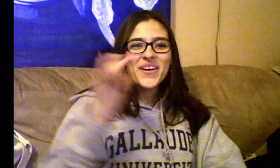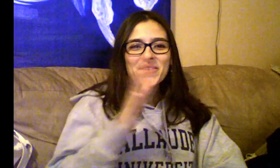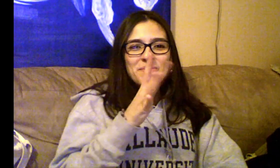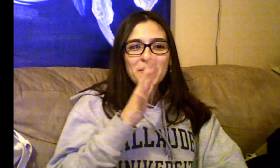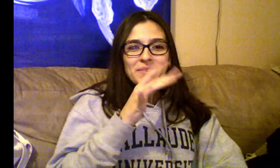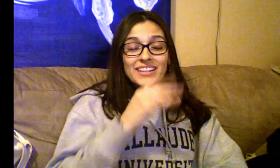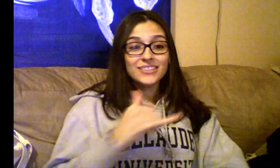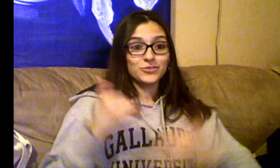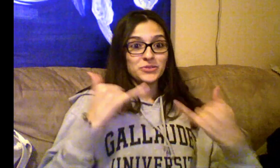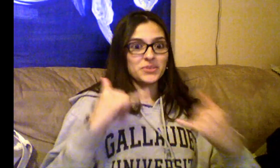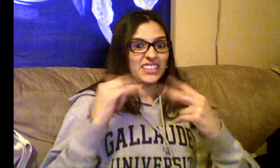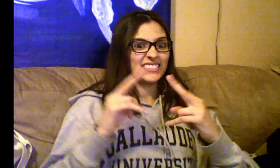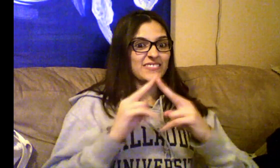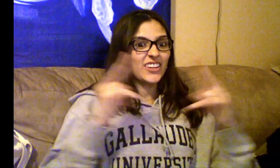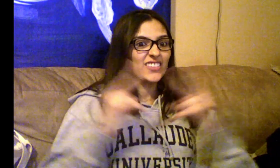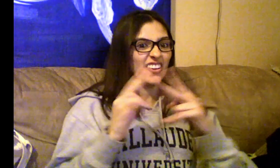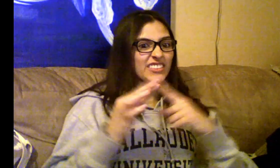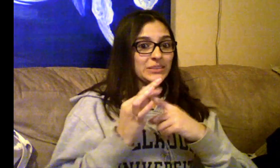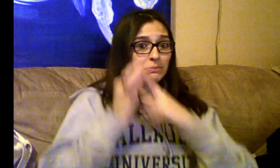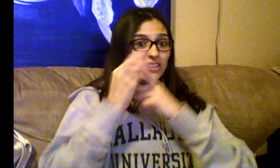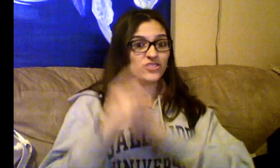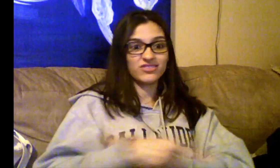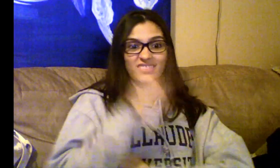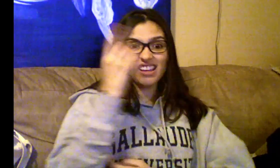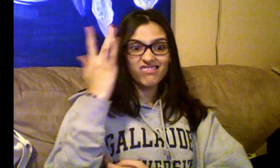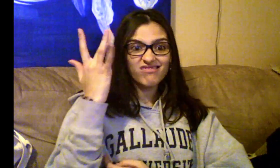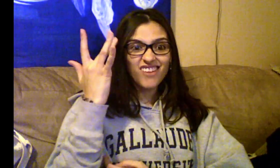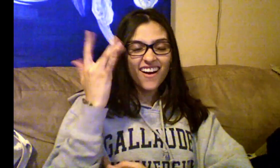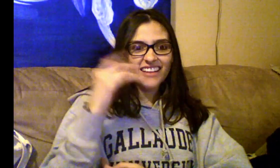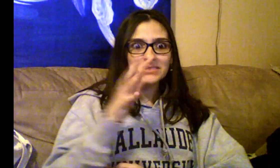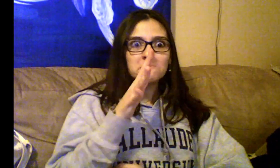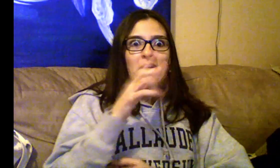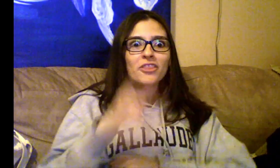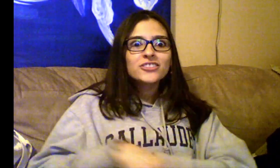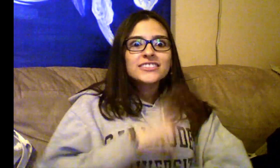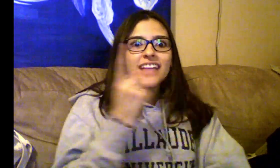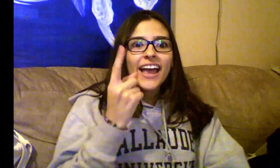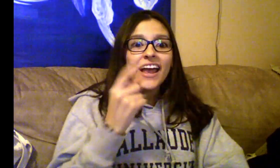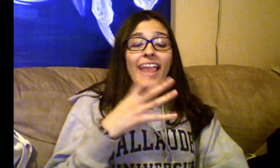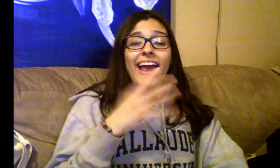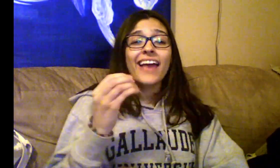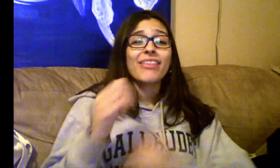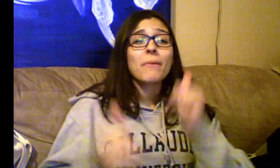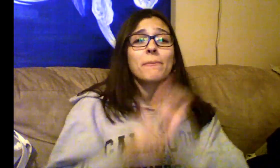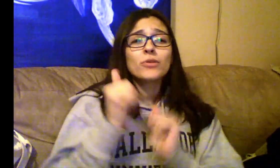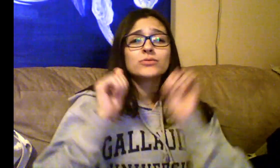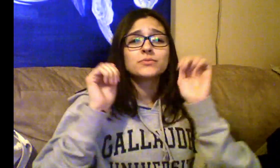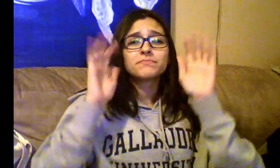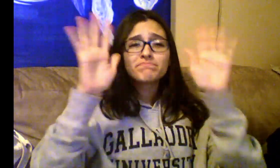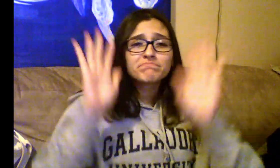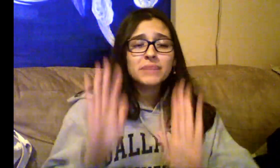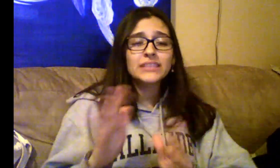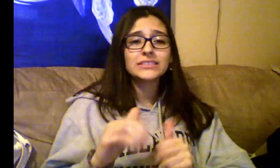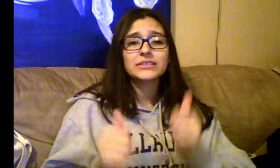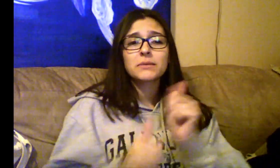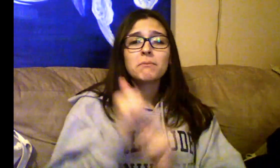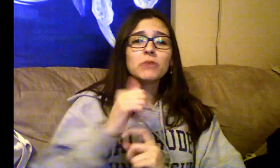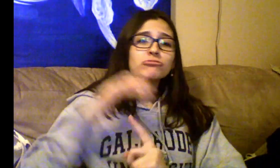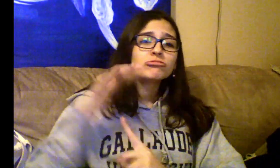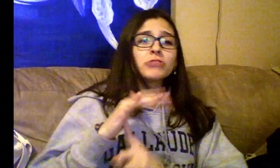Hola mami, hoy es un día muy especial porque hoy es el día de las madres y la mamá más